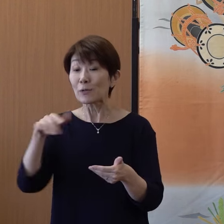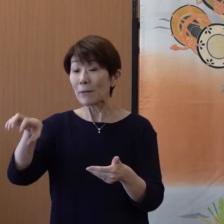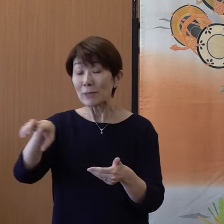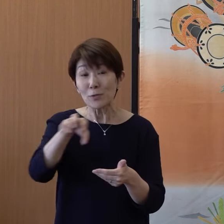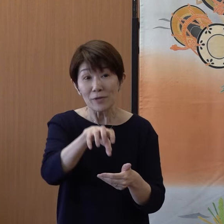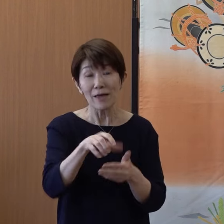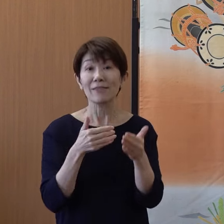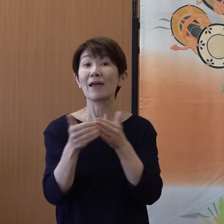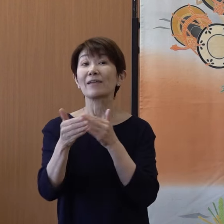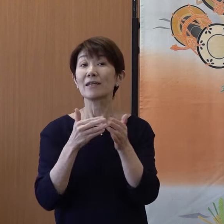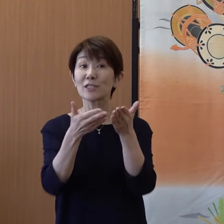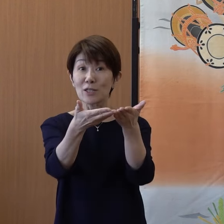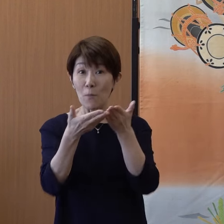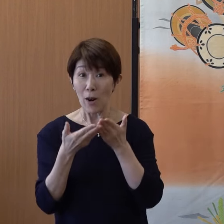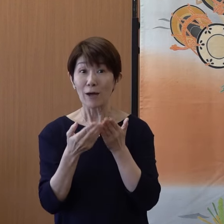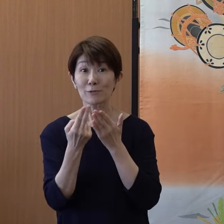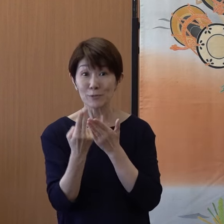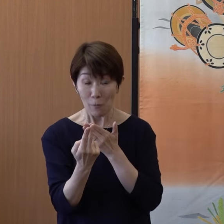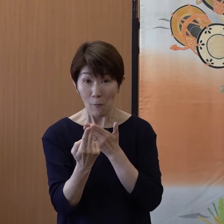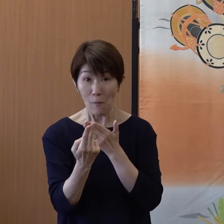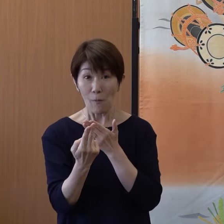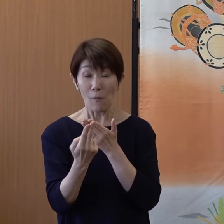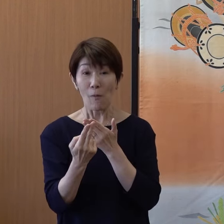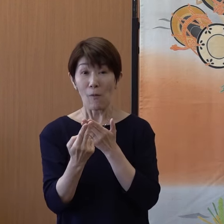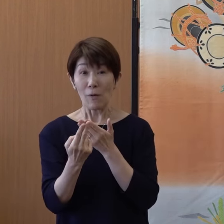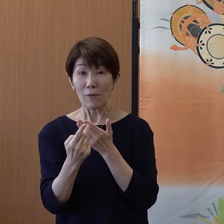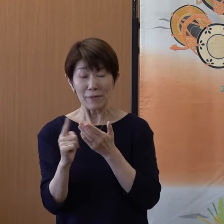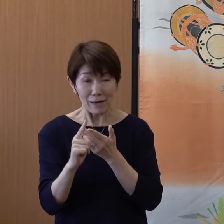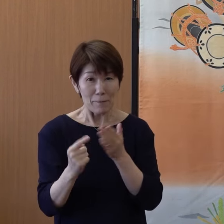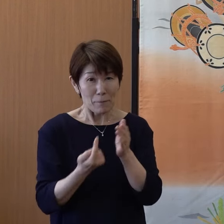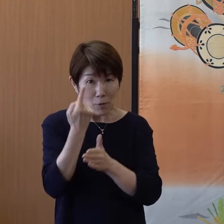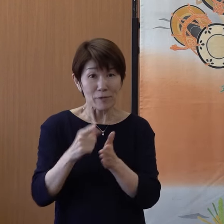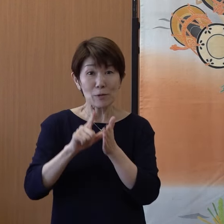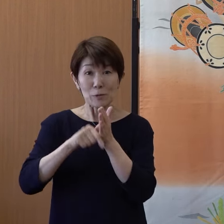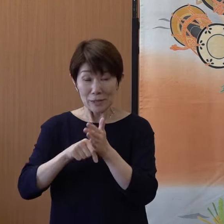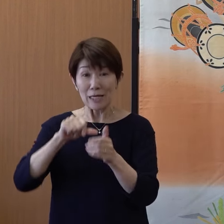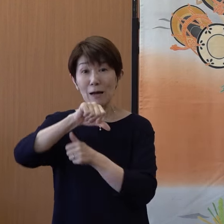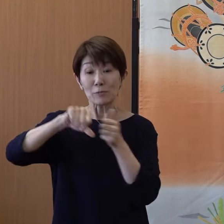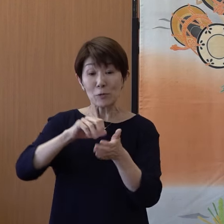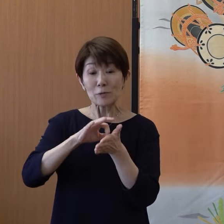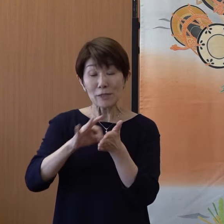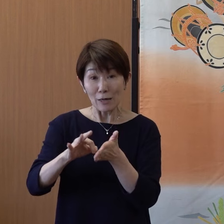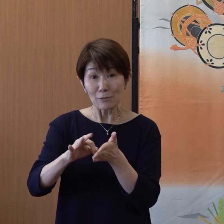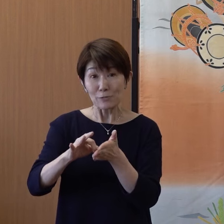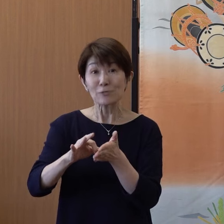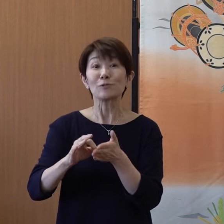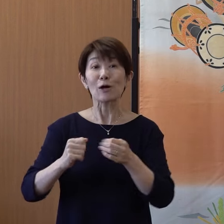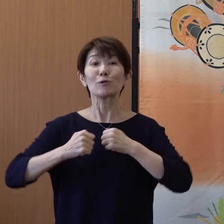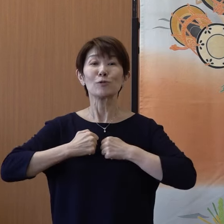いざという時にそのアプリを使うための訓練にもなるというふうに思います。